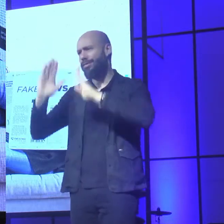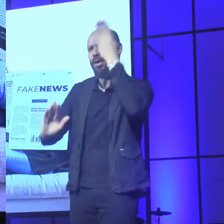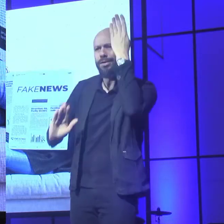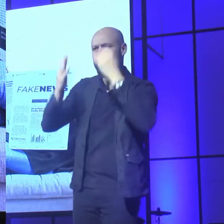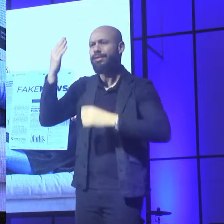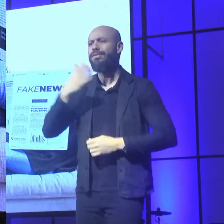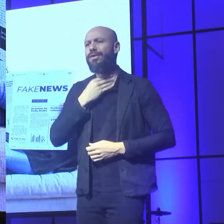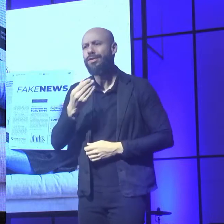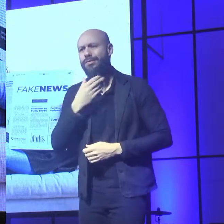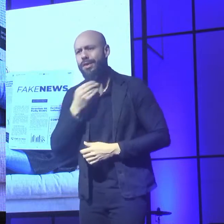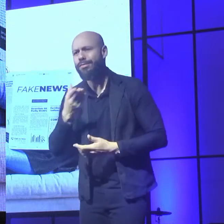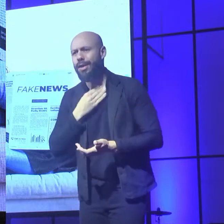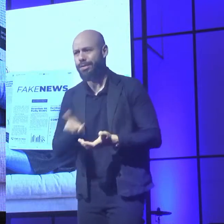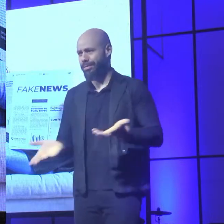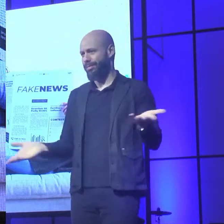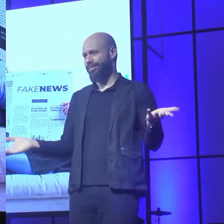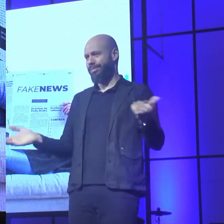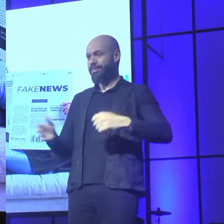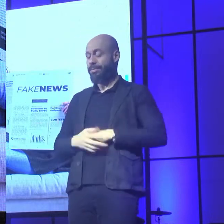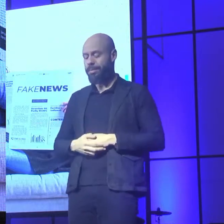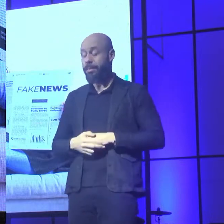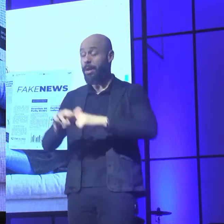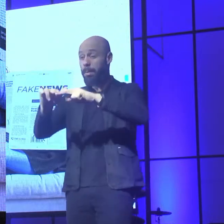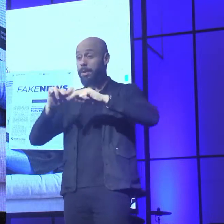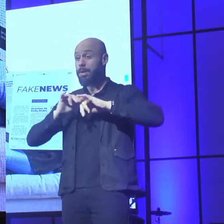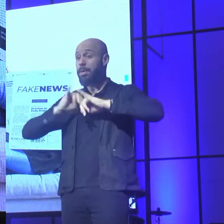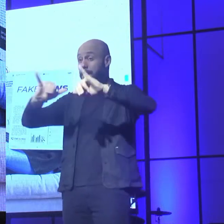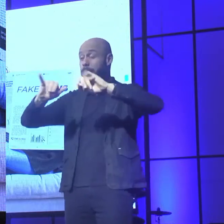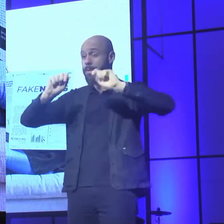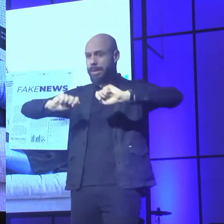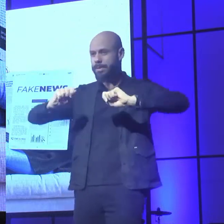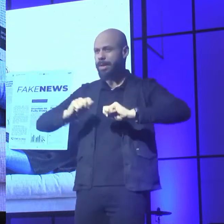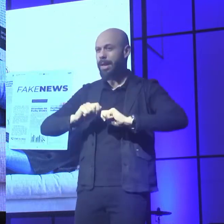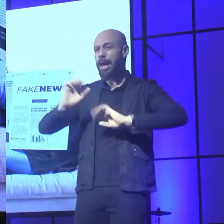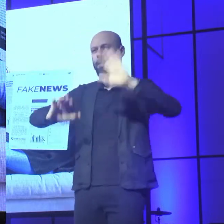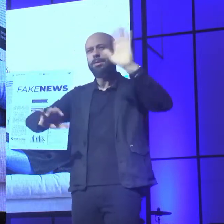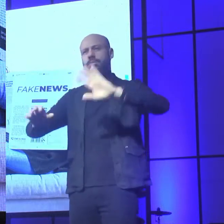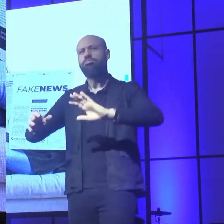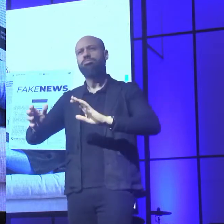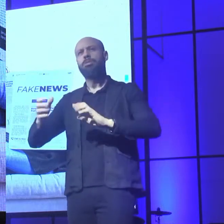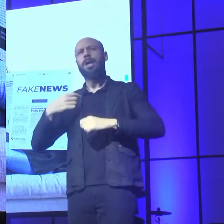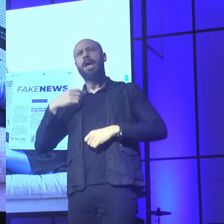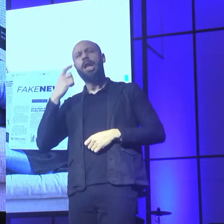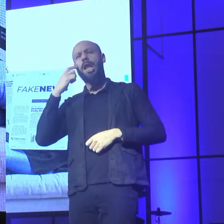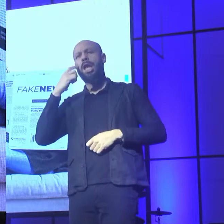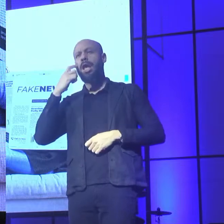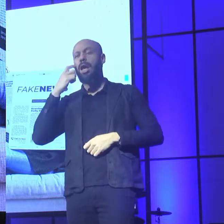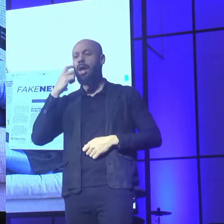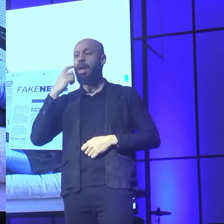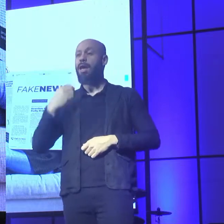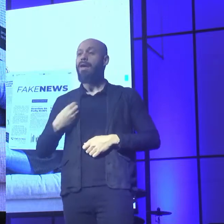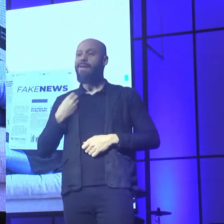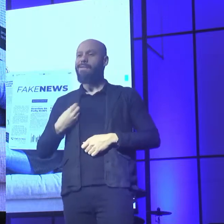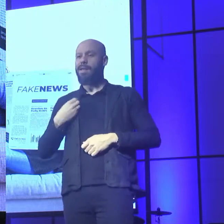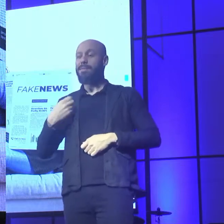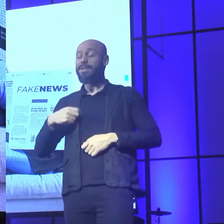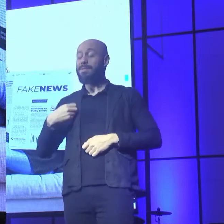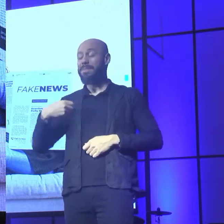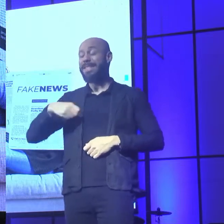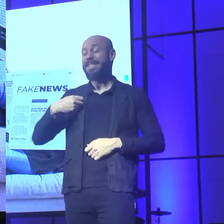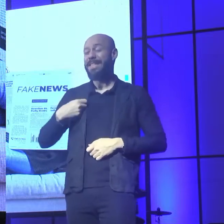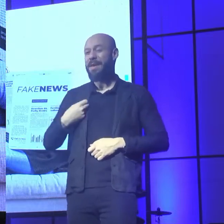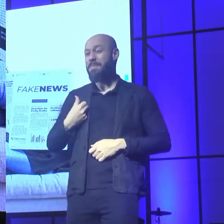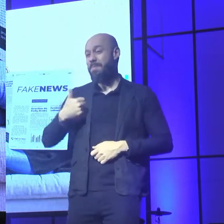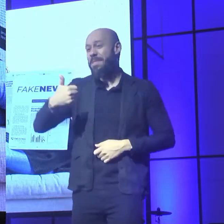remédios. Mas às vezes a cultura nos faz acharmos que a vida, para ser vivida, deve ser vivida